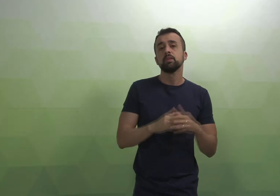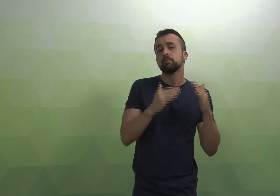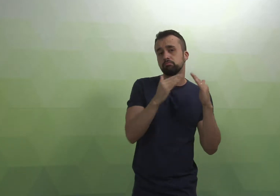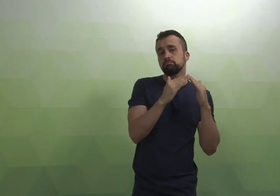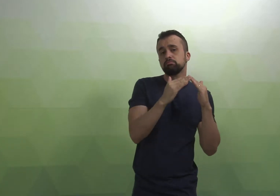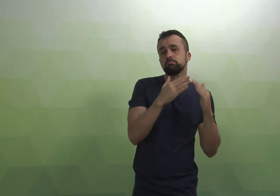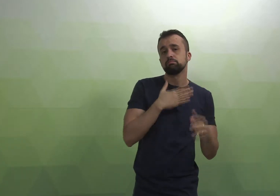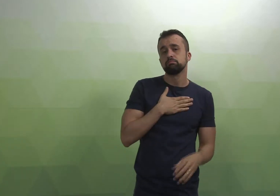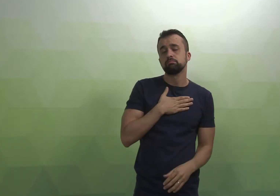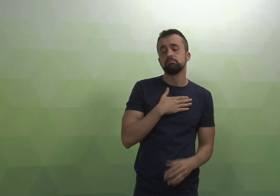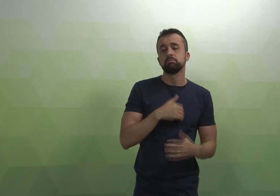Minha casa.